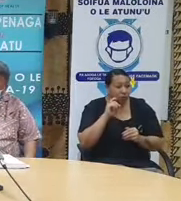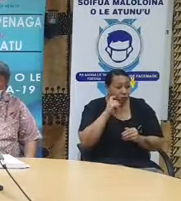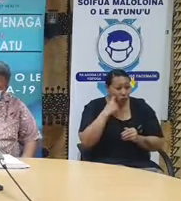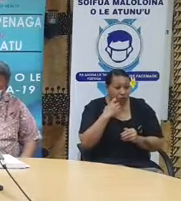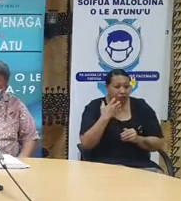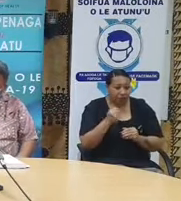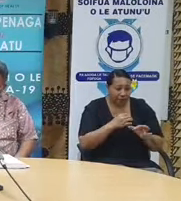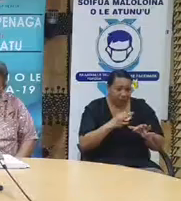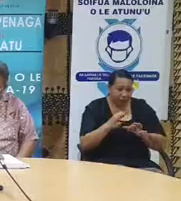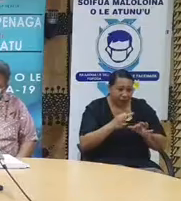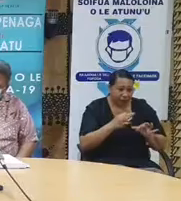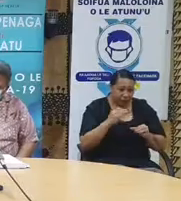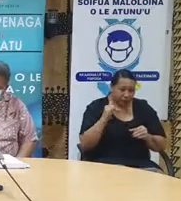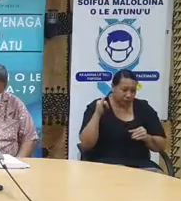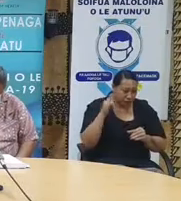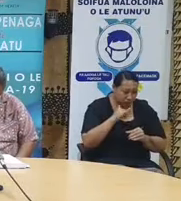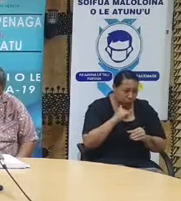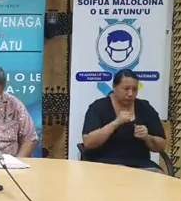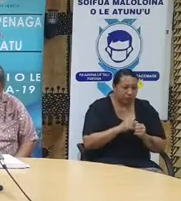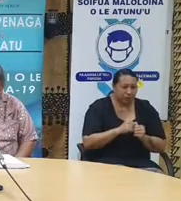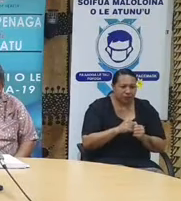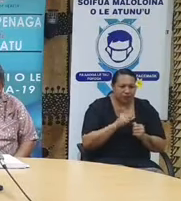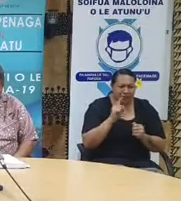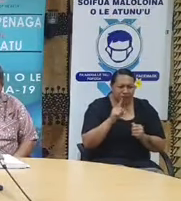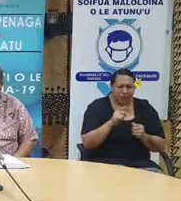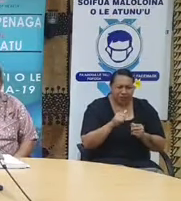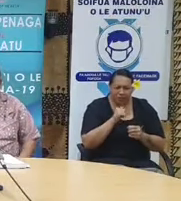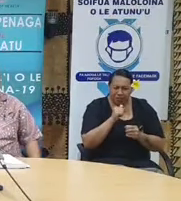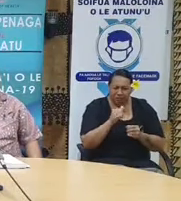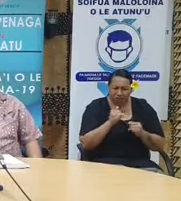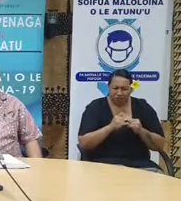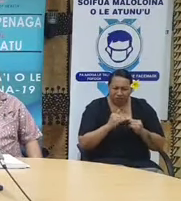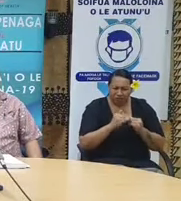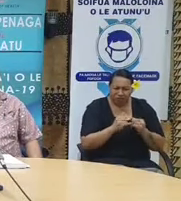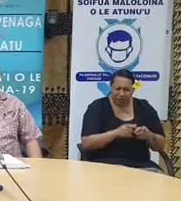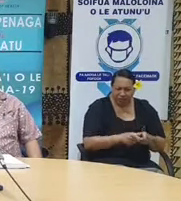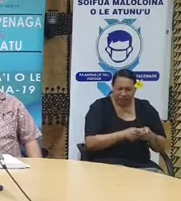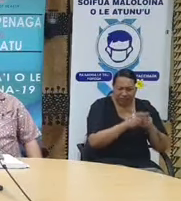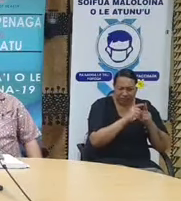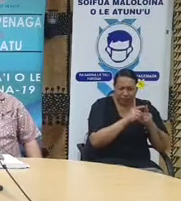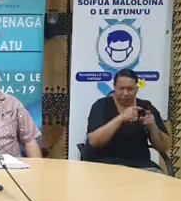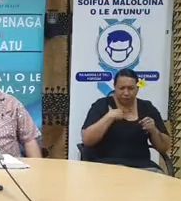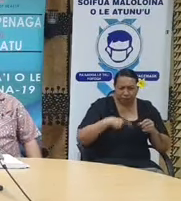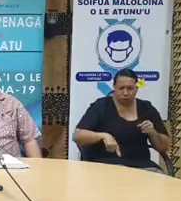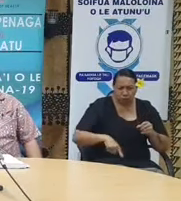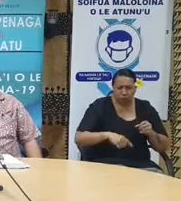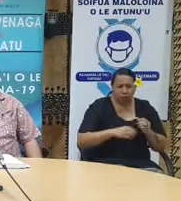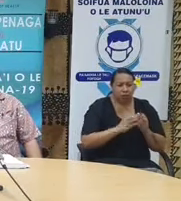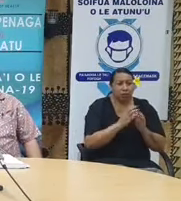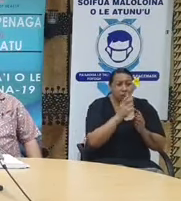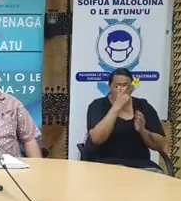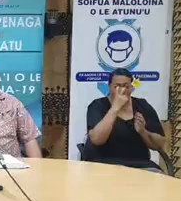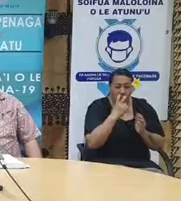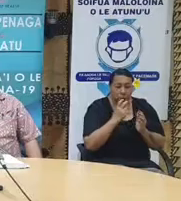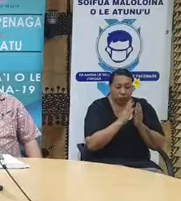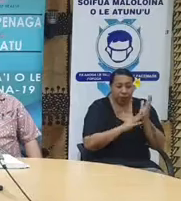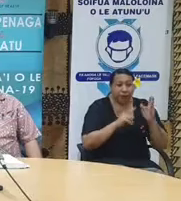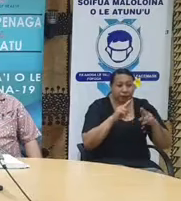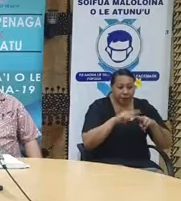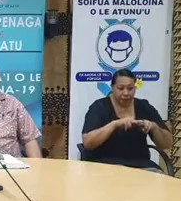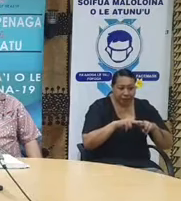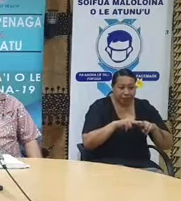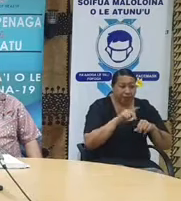a fai e fai nga ta wo le mo fai la ba la ia ia ka kum ko si fa o so fa mai ma lo si fi sa na e malia le o